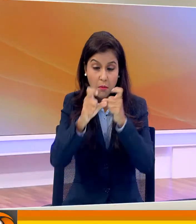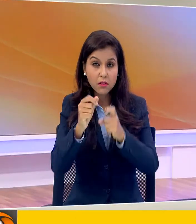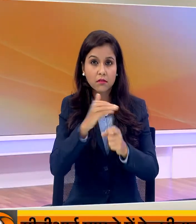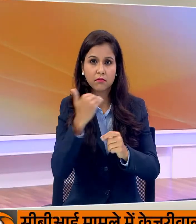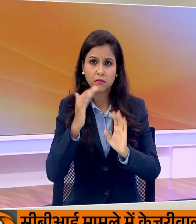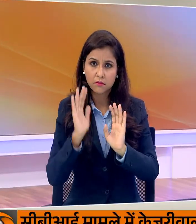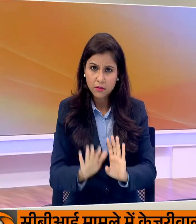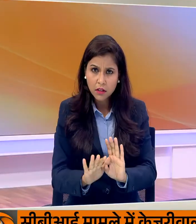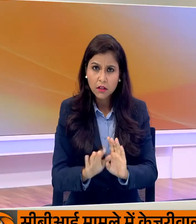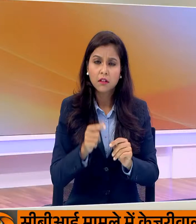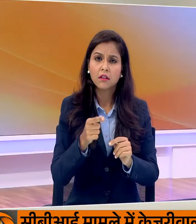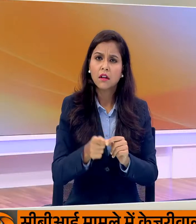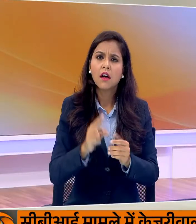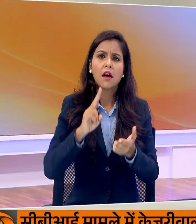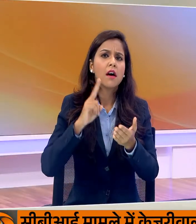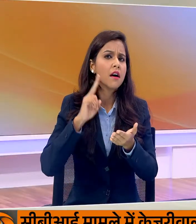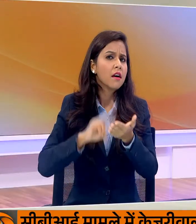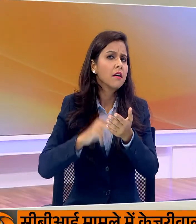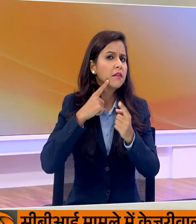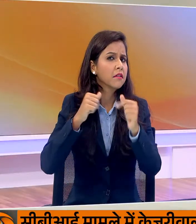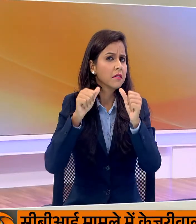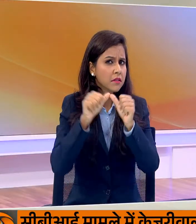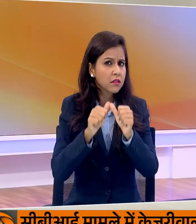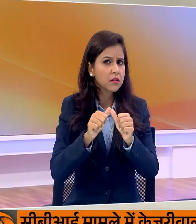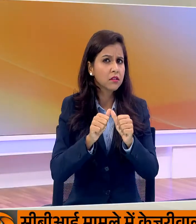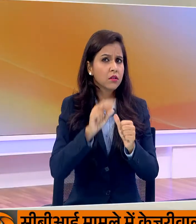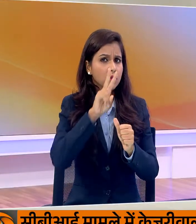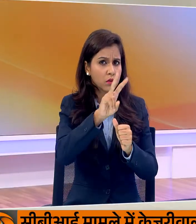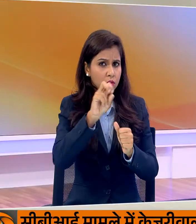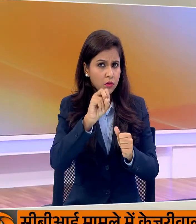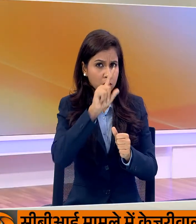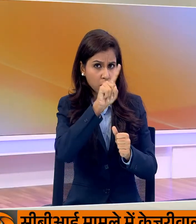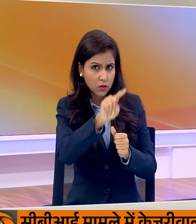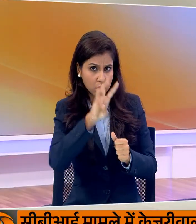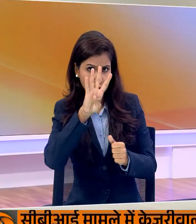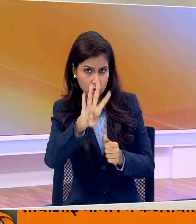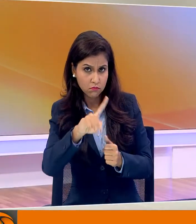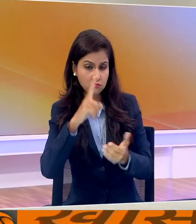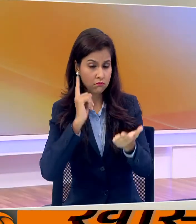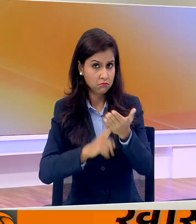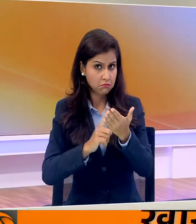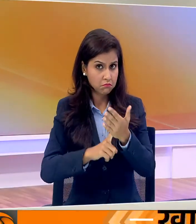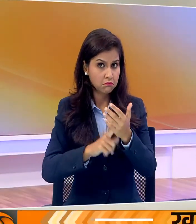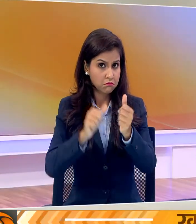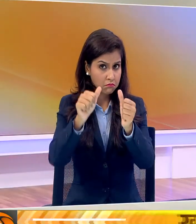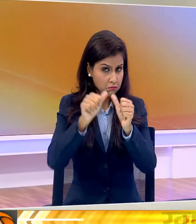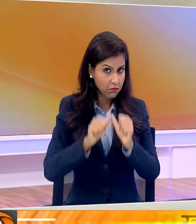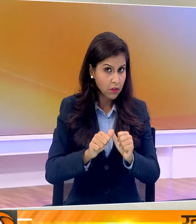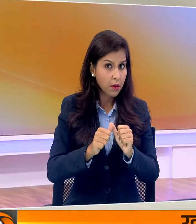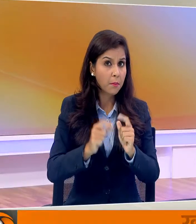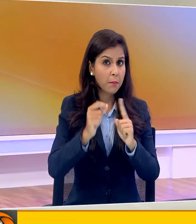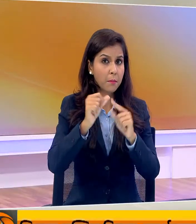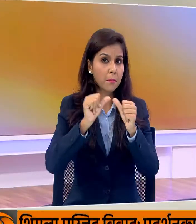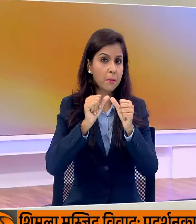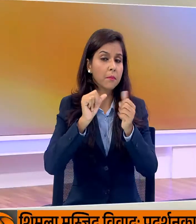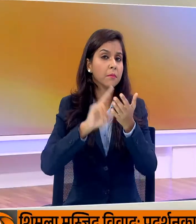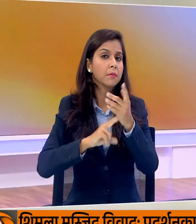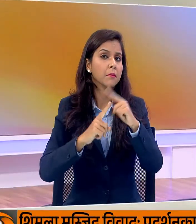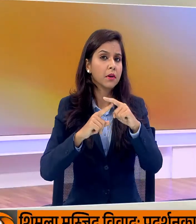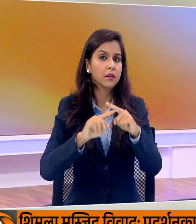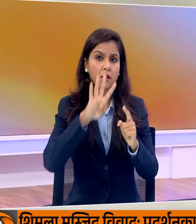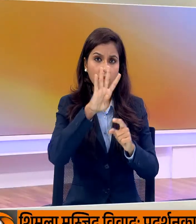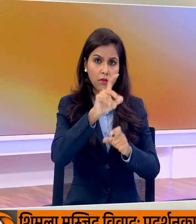हो गई थी। NIA ने इस मामले में 2014 में चार्जशीट दाखिल की थी। पटना की अदालत ने 4